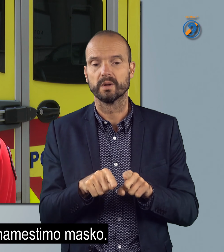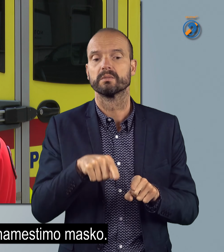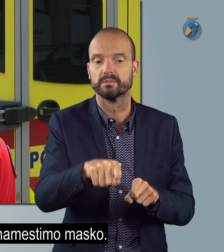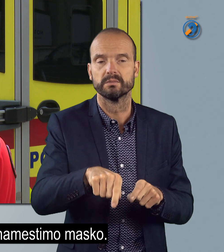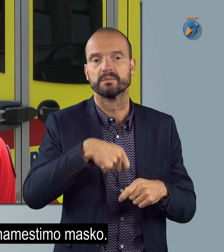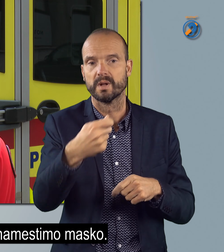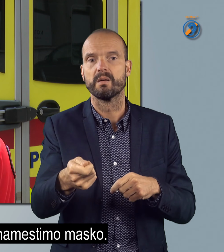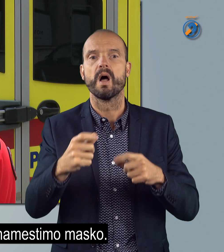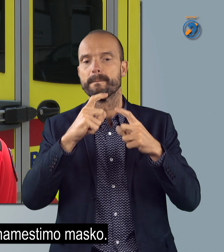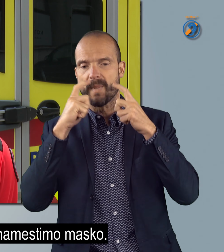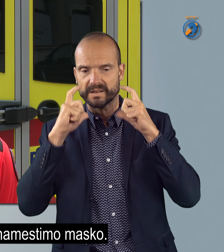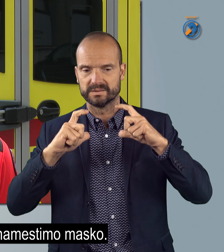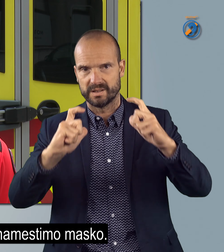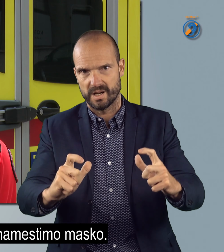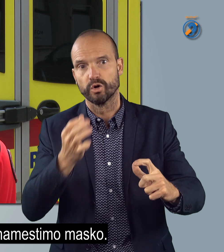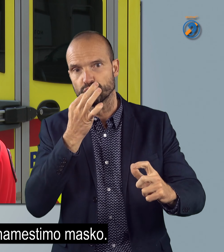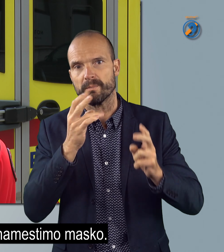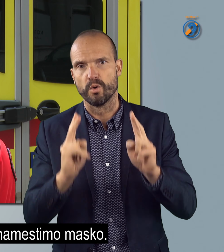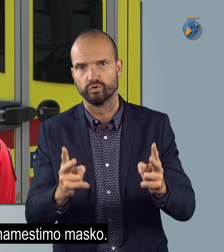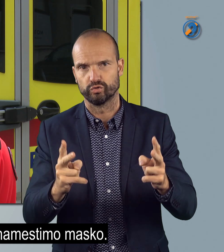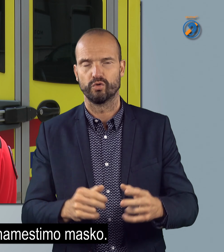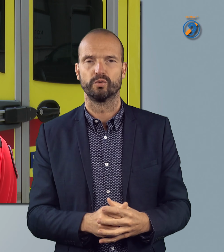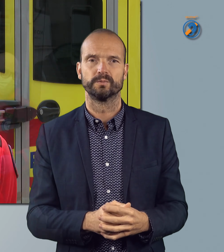njemu namestimo obrazno masko.